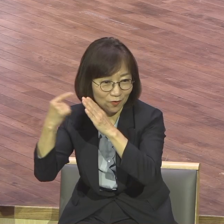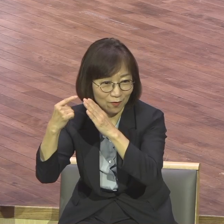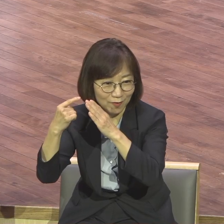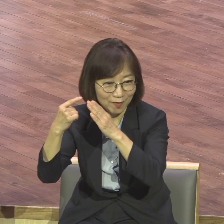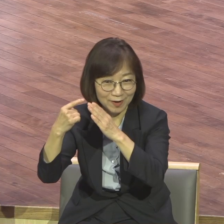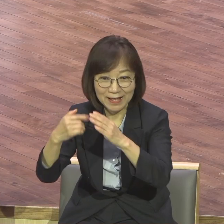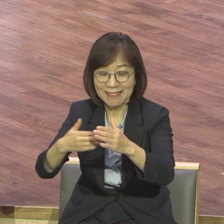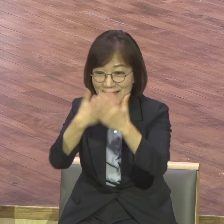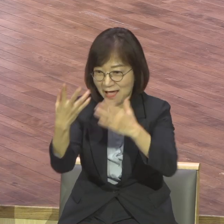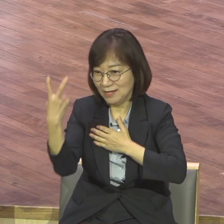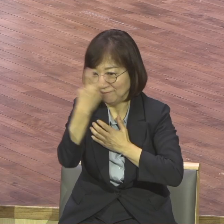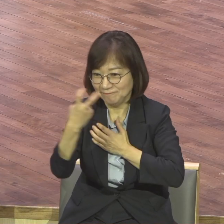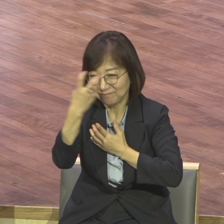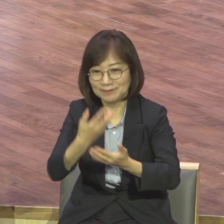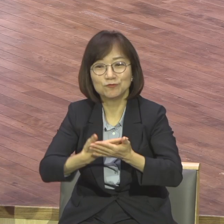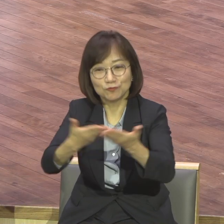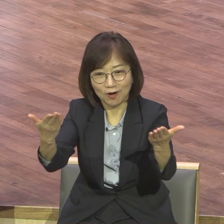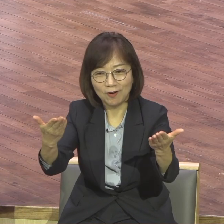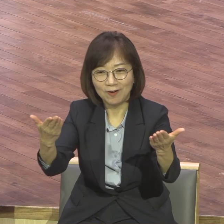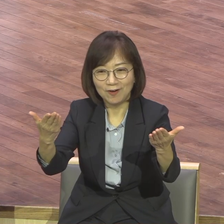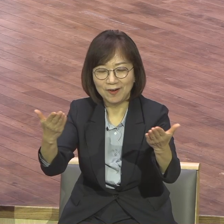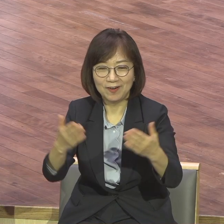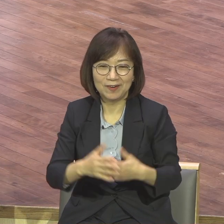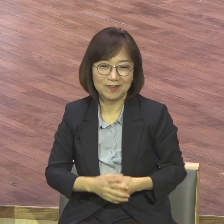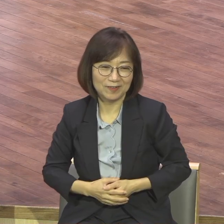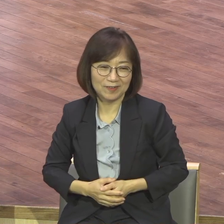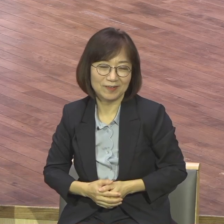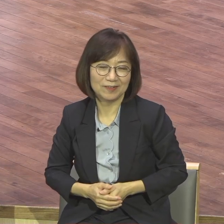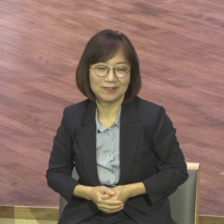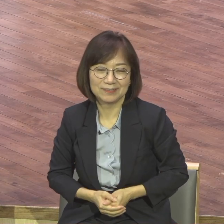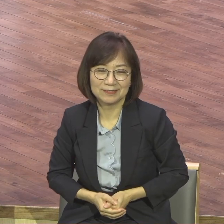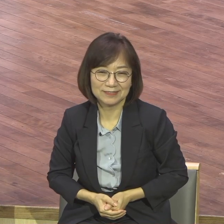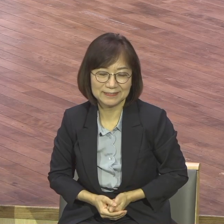그리고 다 보살펴 주십니다. 자, 성도 여러분,